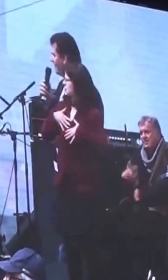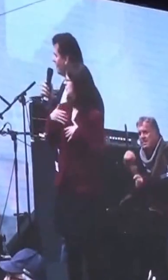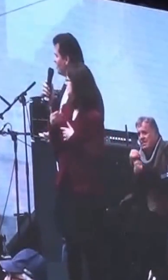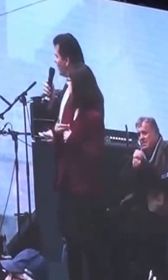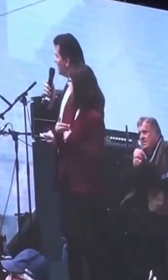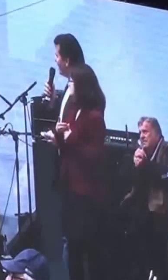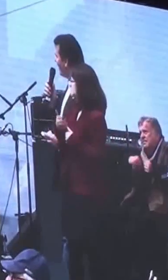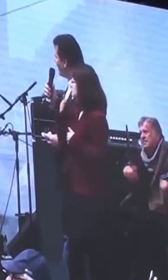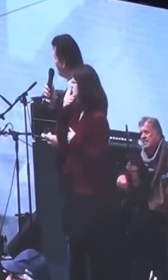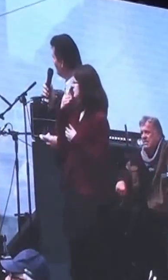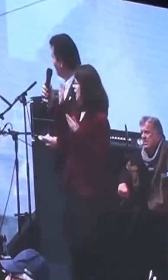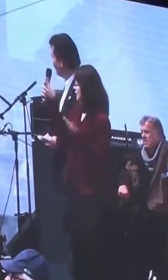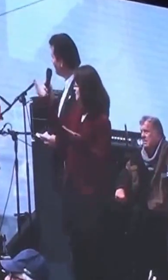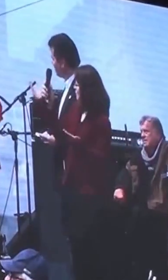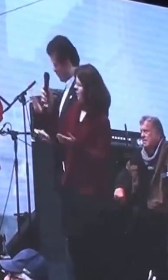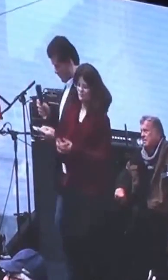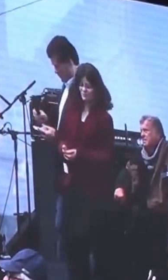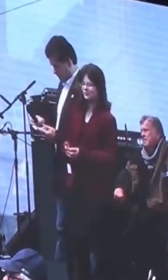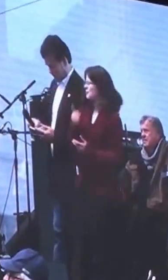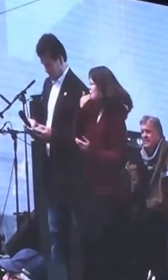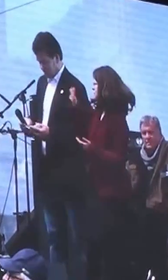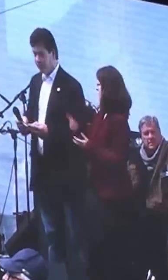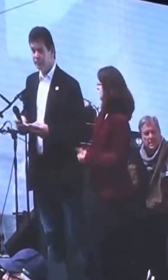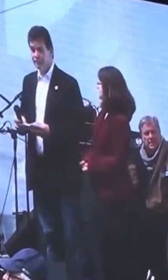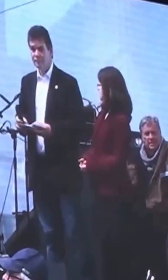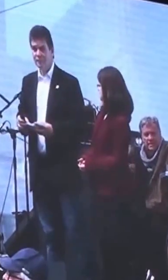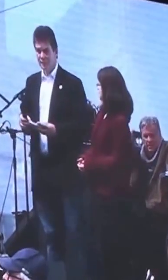den Sprechern allen vier Fraktionen.